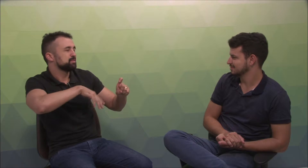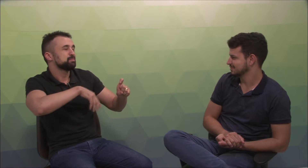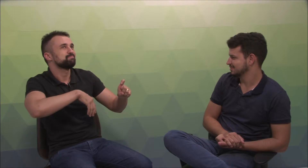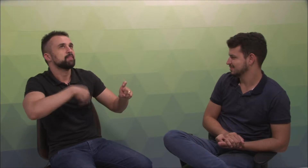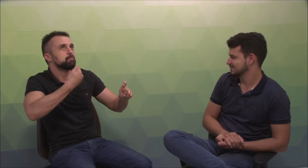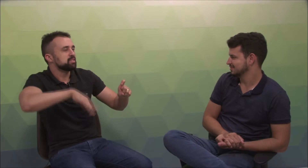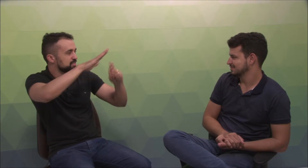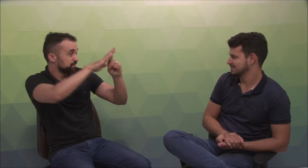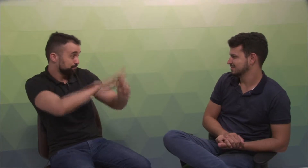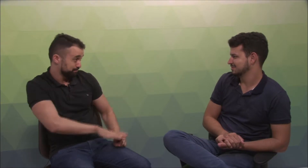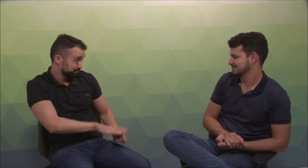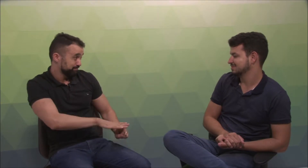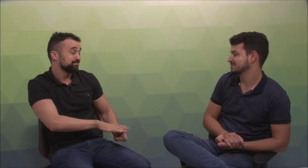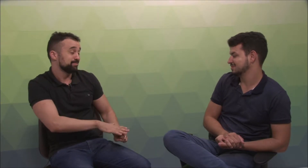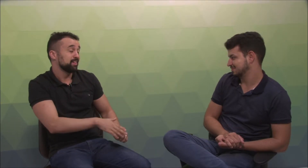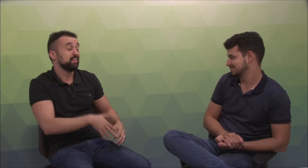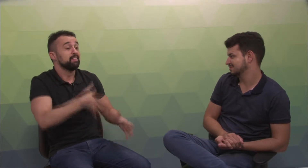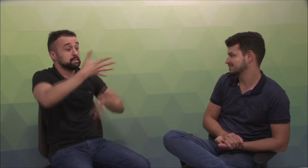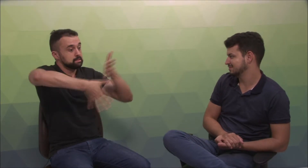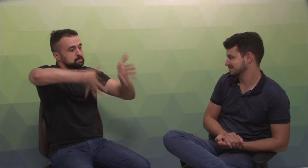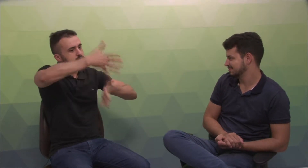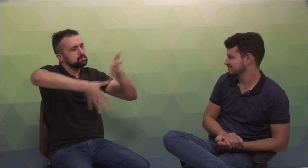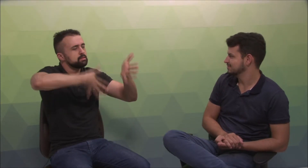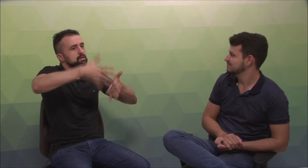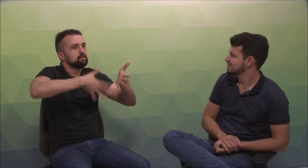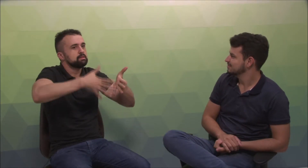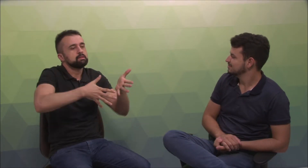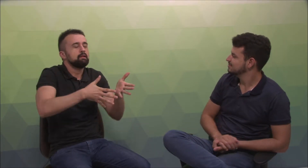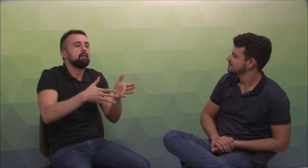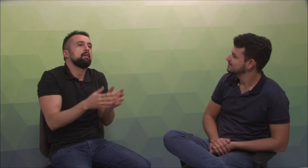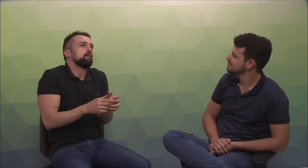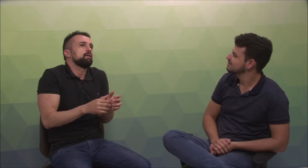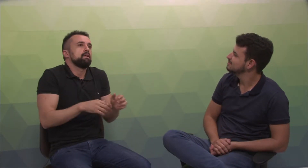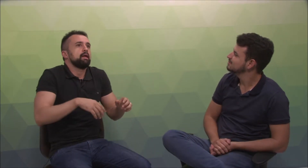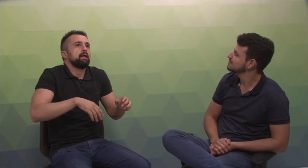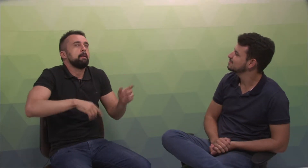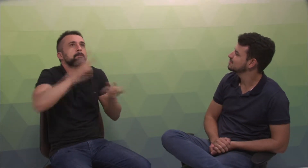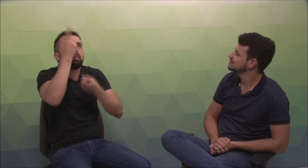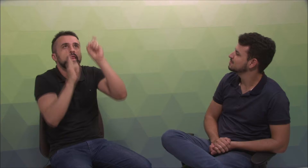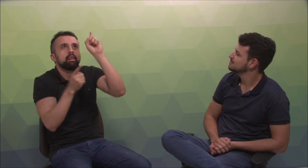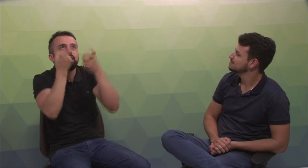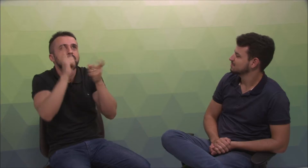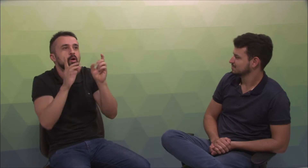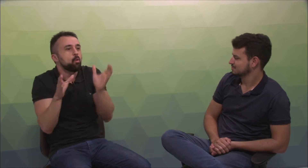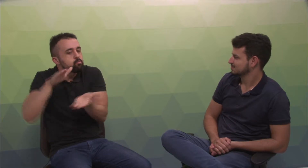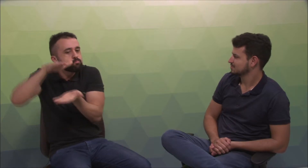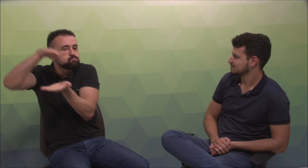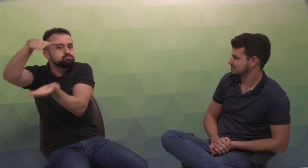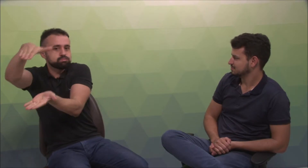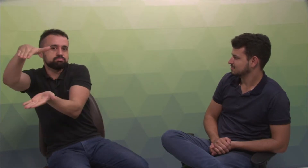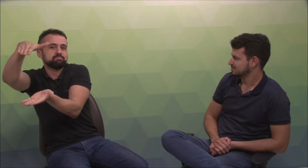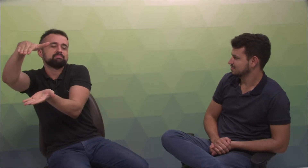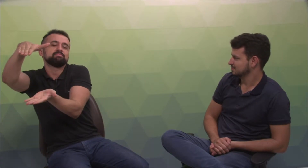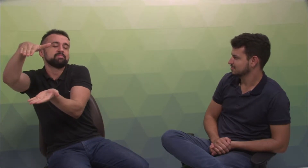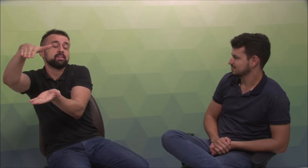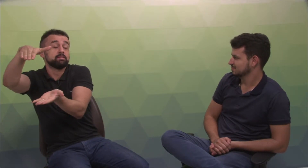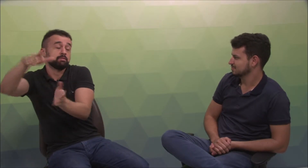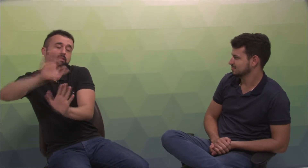Esse é o mito que precisa ser desmitificado. As línguas de sinais não são um conjunto de mímicas ou